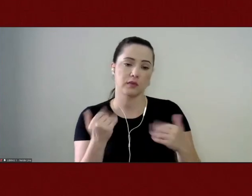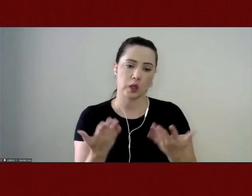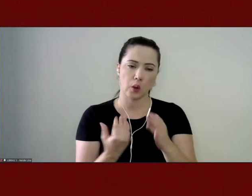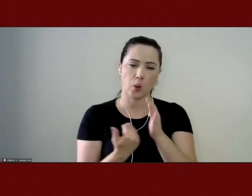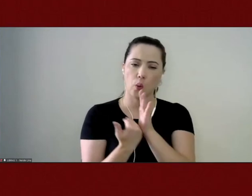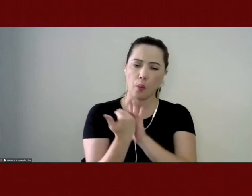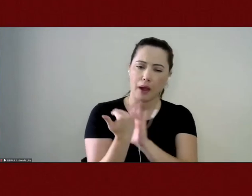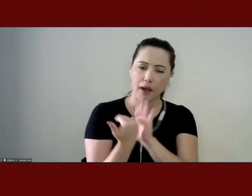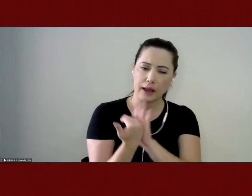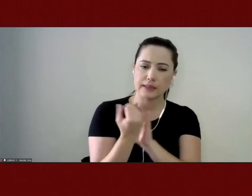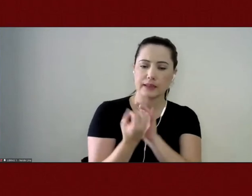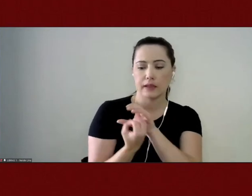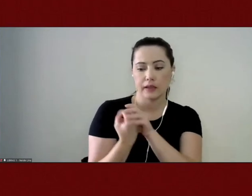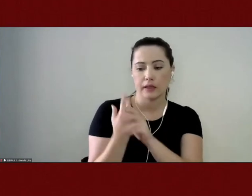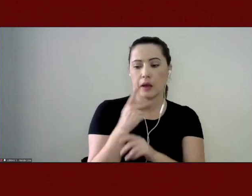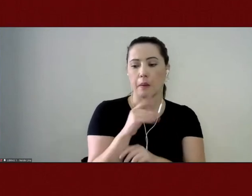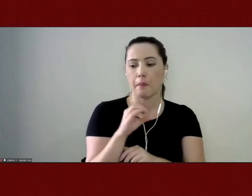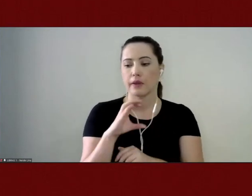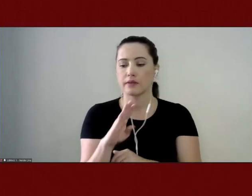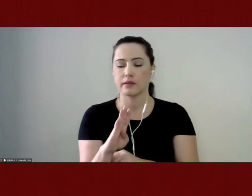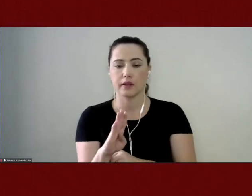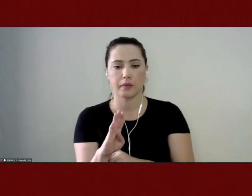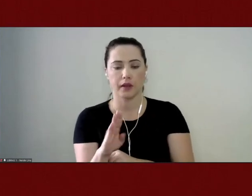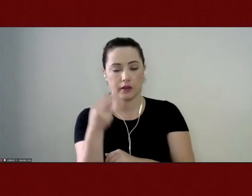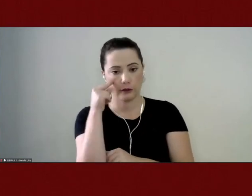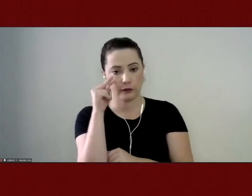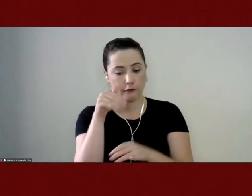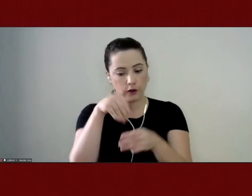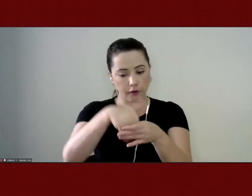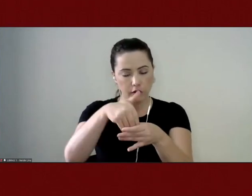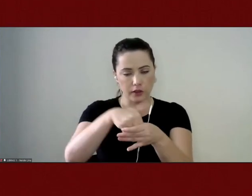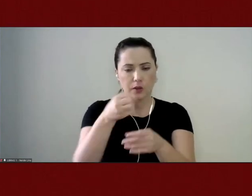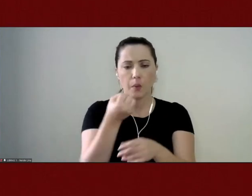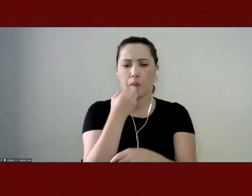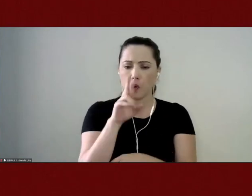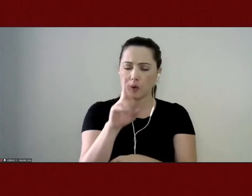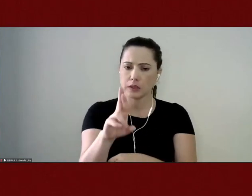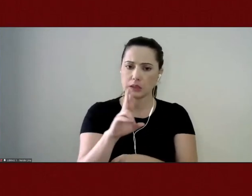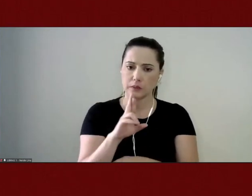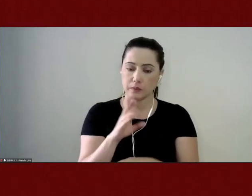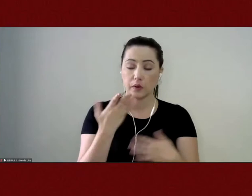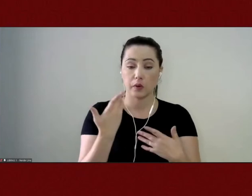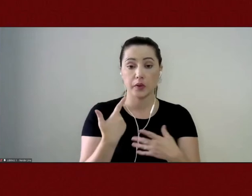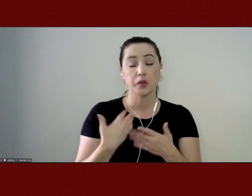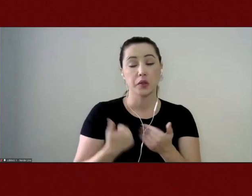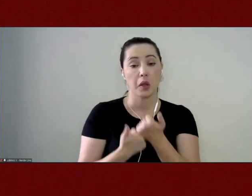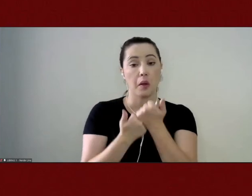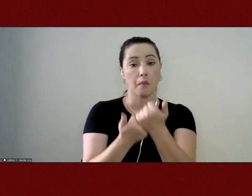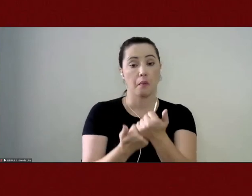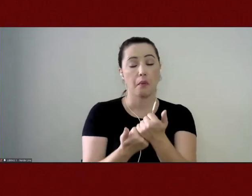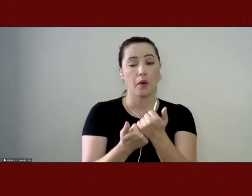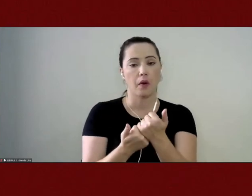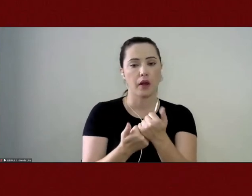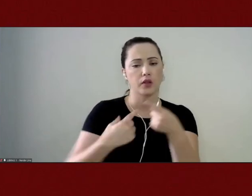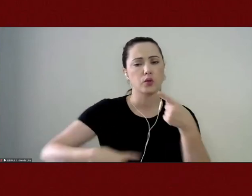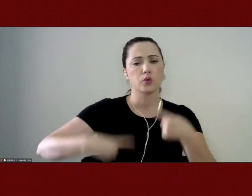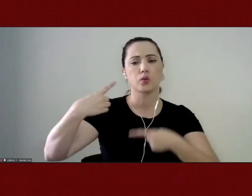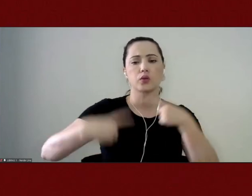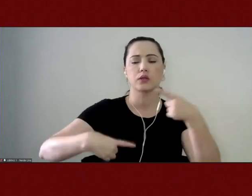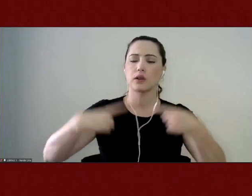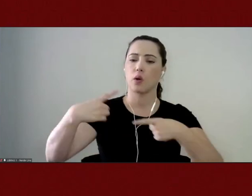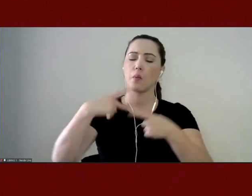PCB, que obtém bons resultados eleitorais, contribui muito para o debate político-cultural, com o apoio de uma